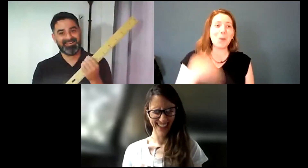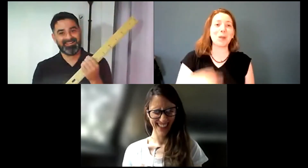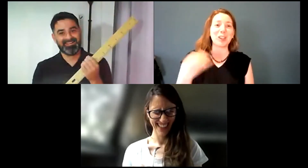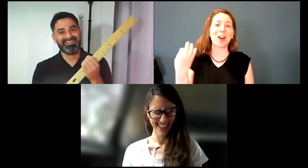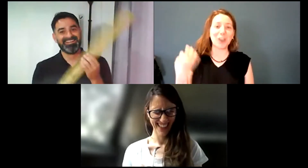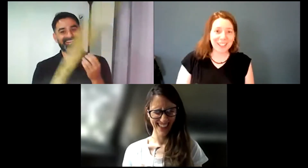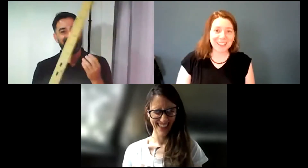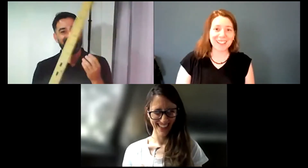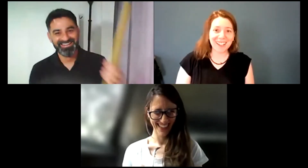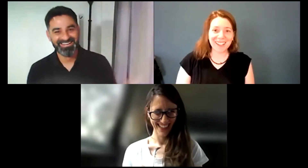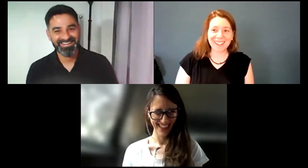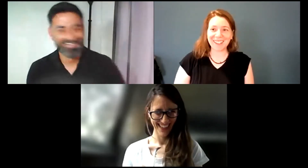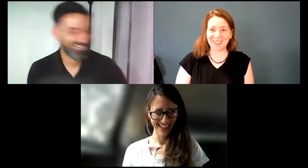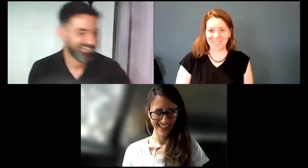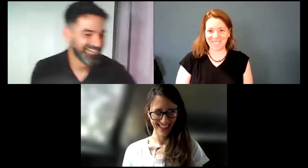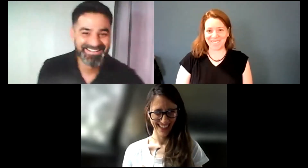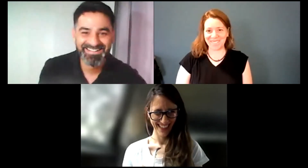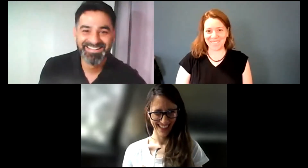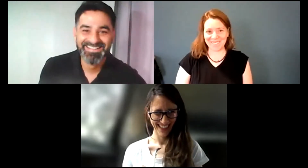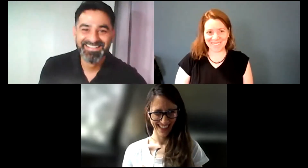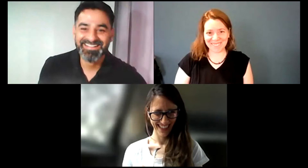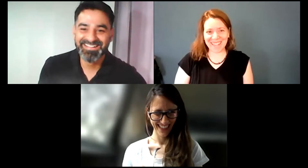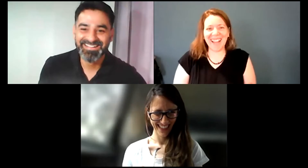Mira que nosotros fuimos bastante buenitos y no dijimos nada de la regla,